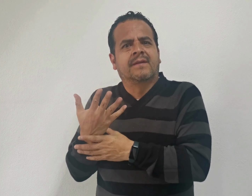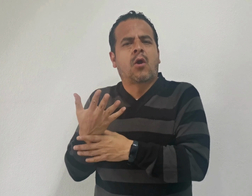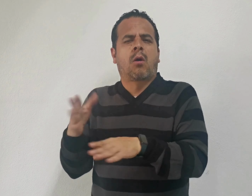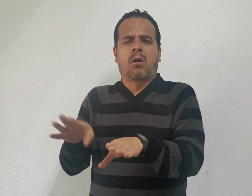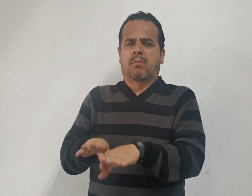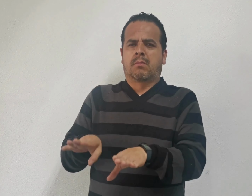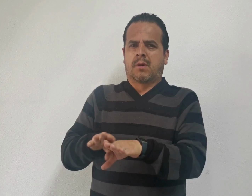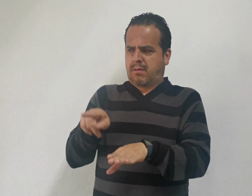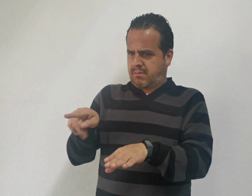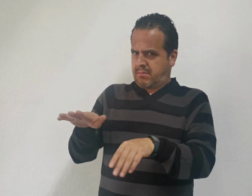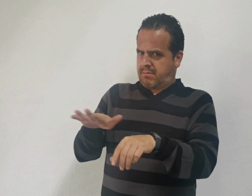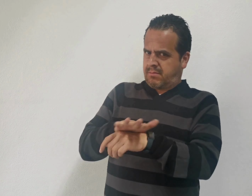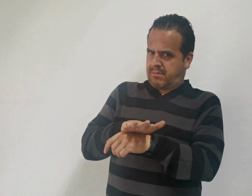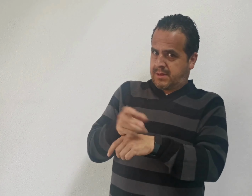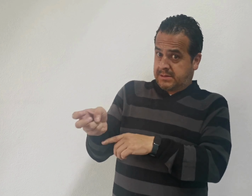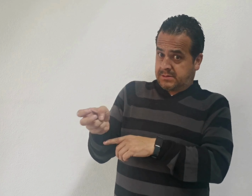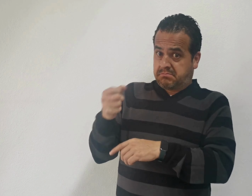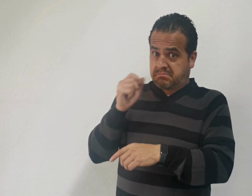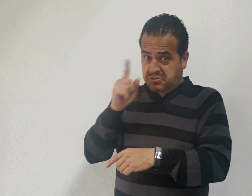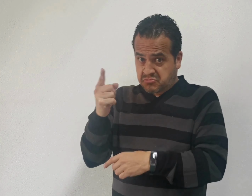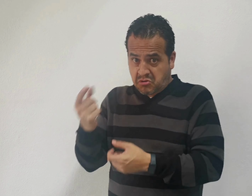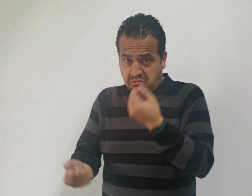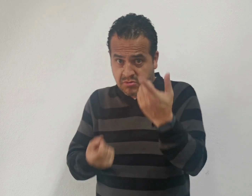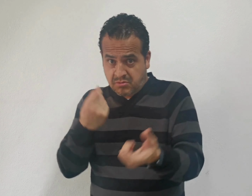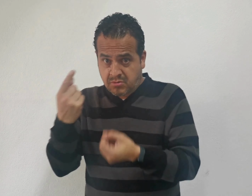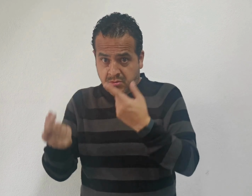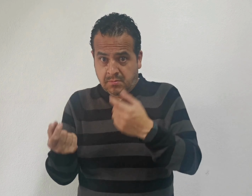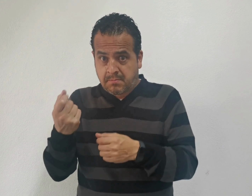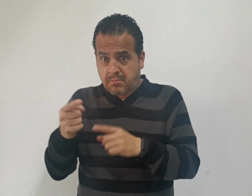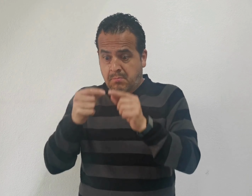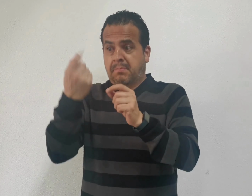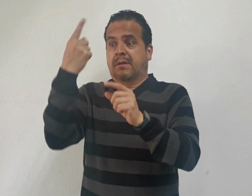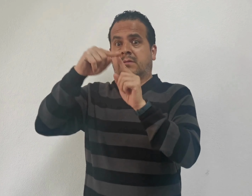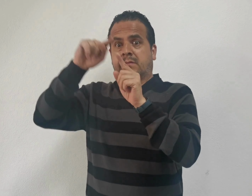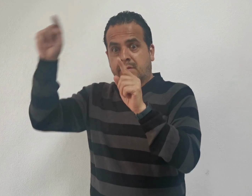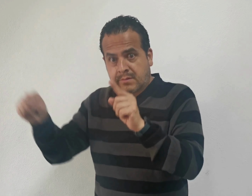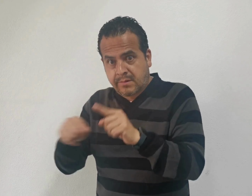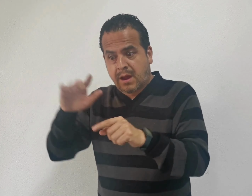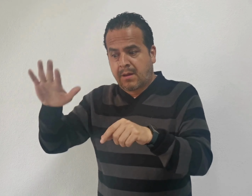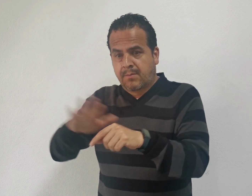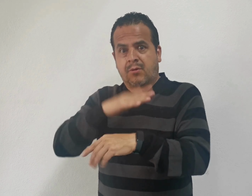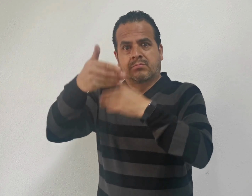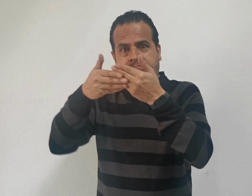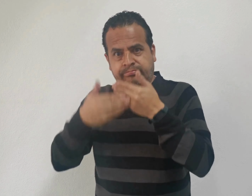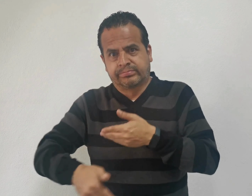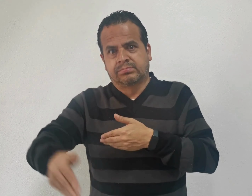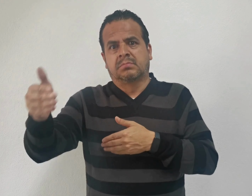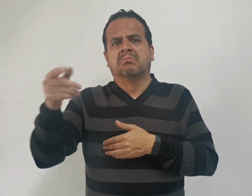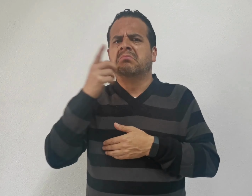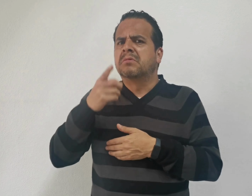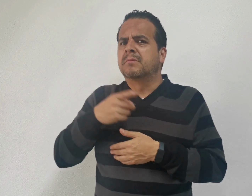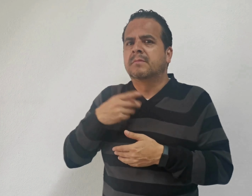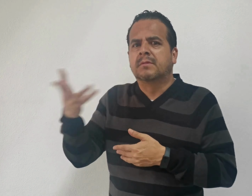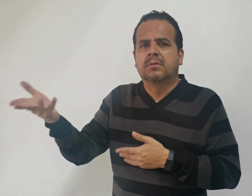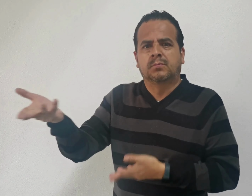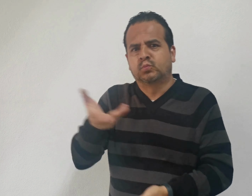que aprovechan para hacerlo un cambio de ciclo un cambio de periodo un cambio de proceso Pues que también nos compartan Qué cosas hacen Porque seguramente a más de